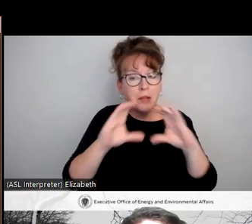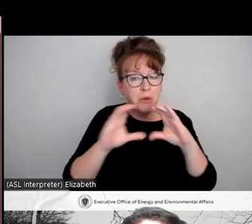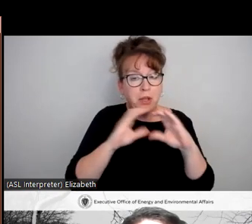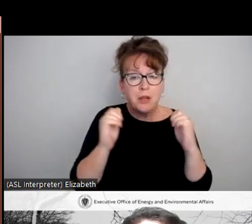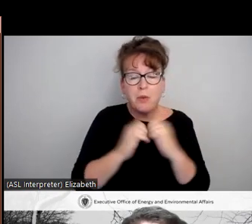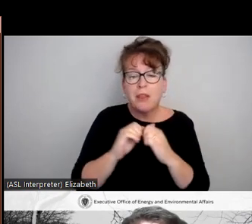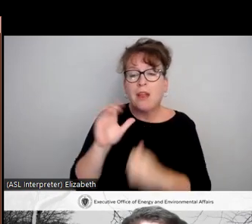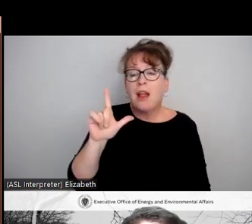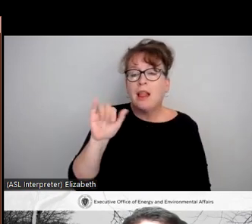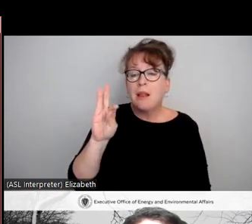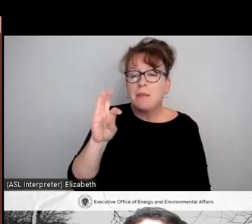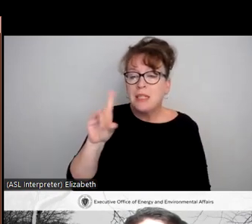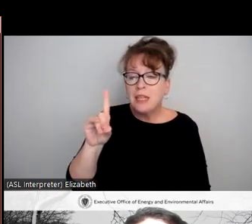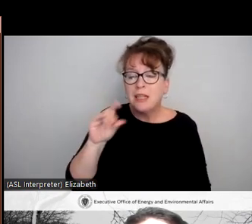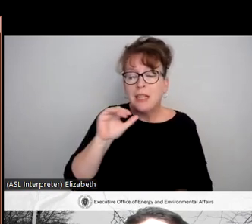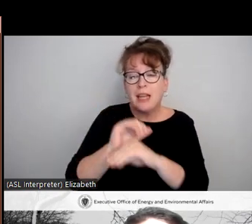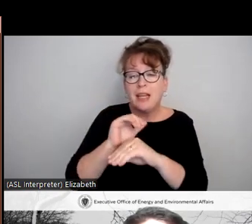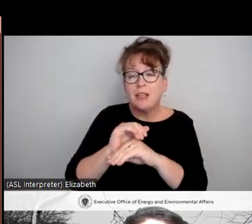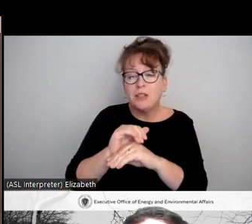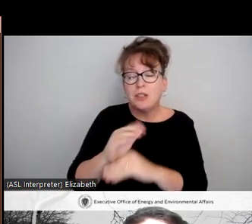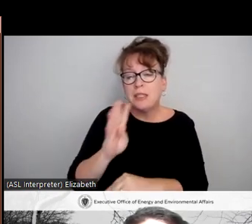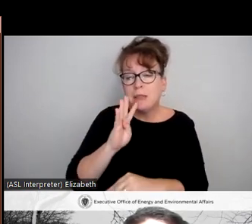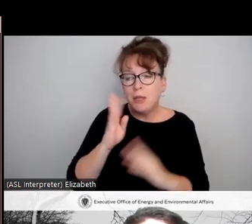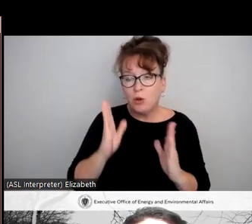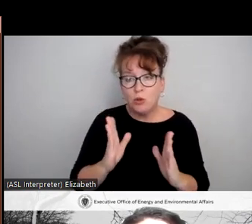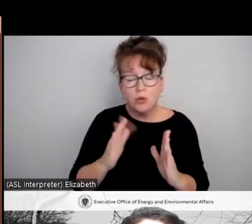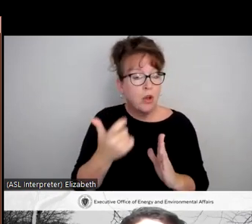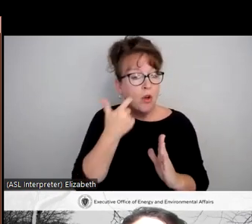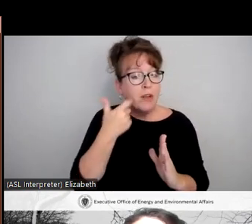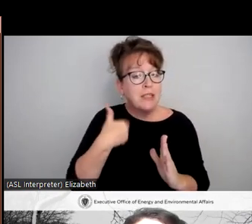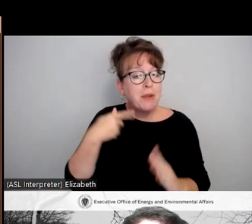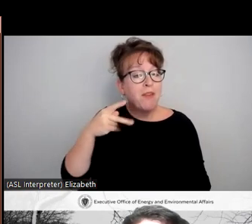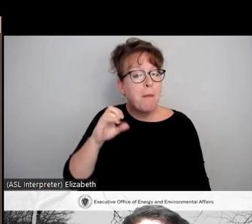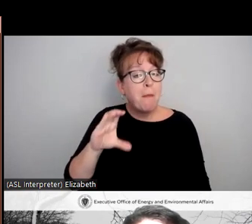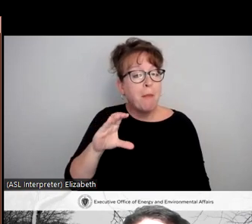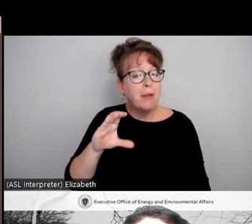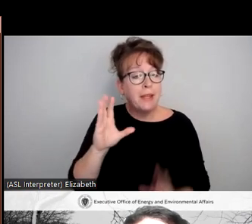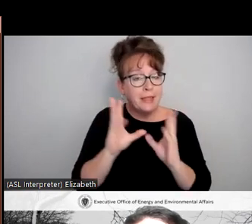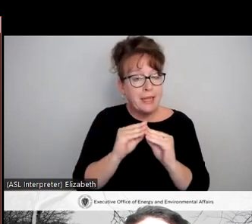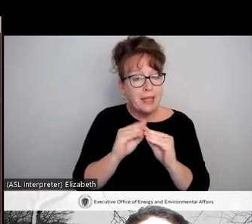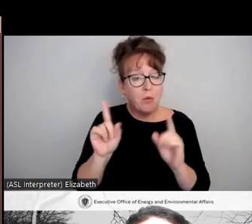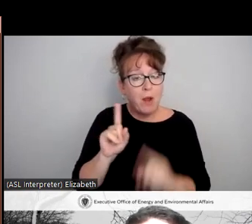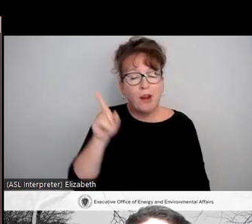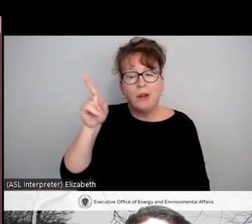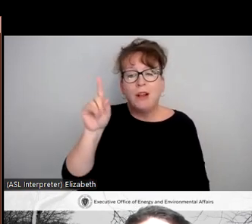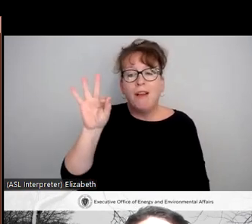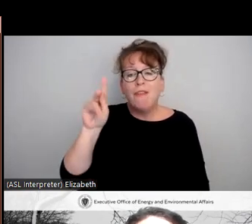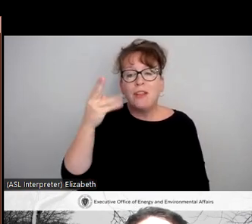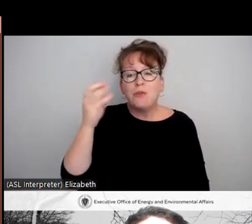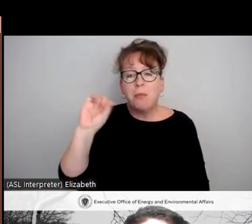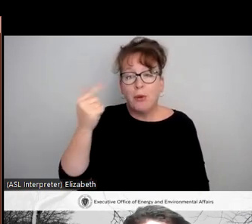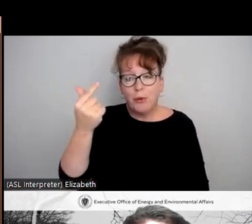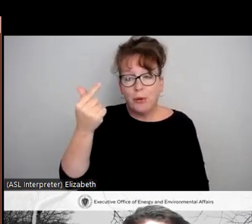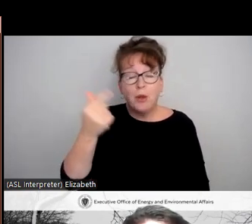idioma eh Para las personas que son limitadas en en el inglés